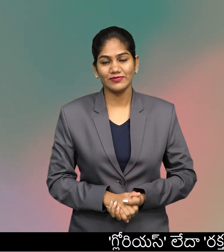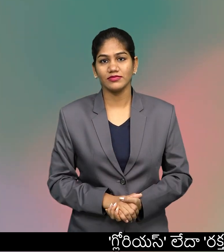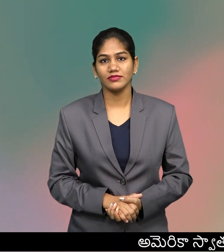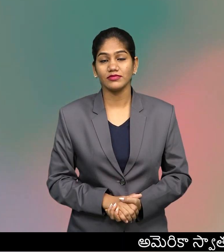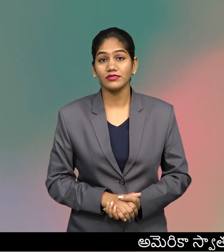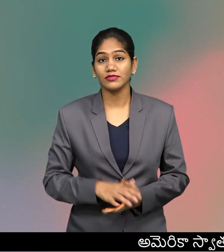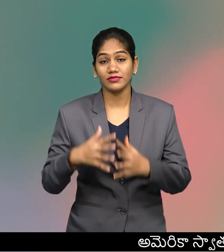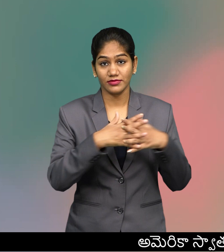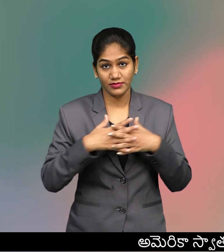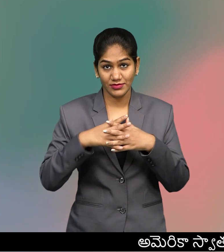అమెరికా స్వాతంత్ర్యం